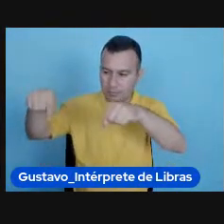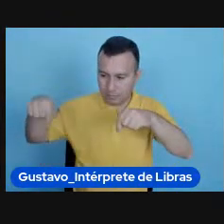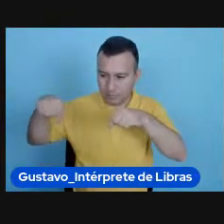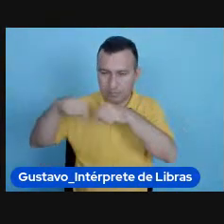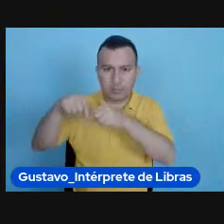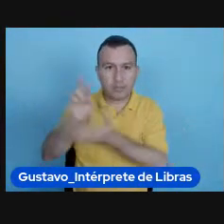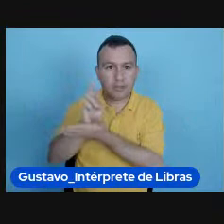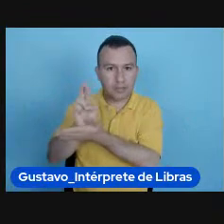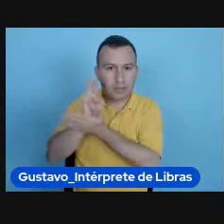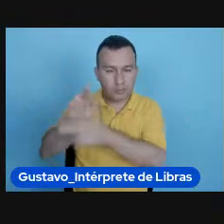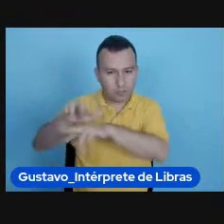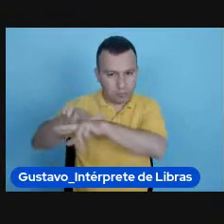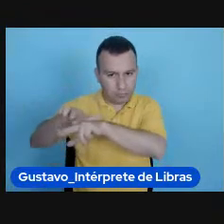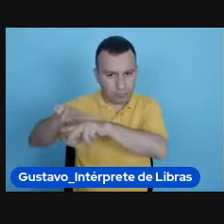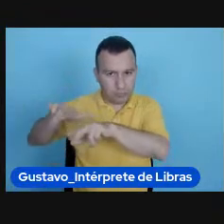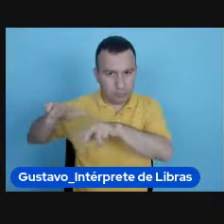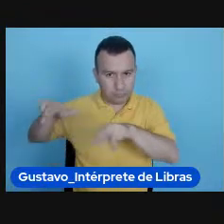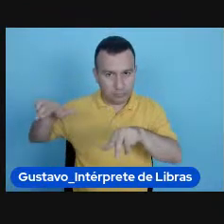adequar